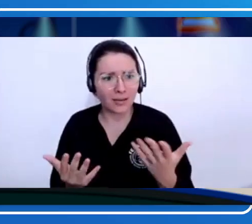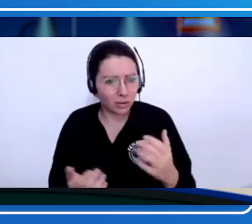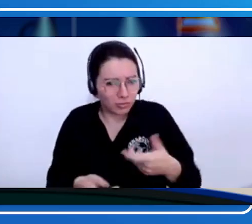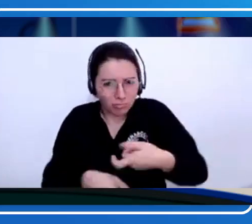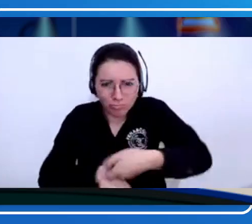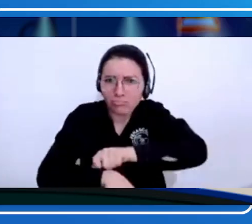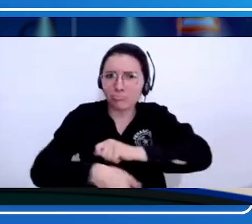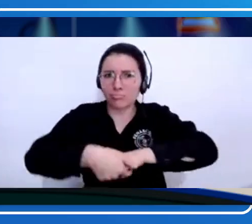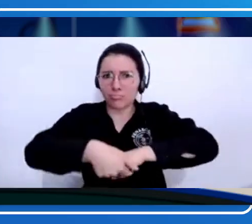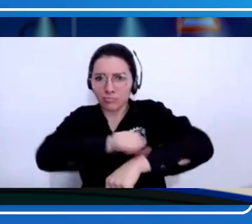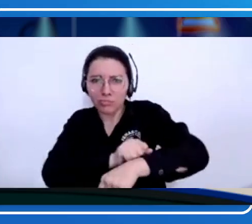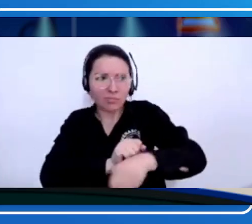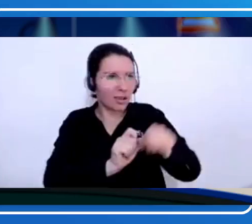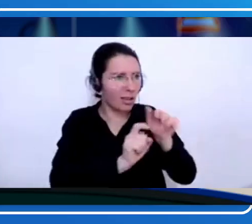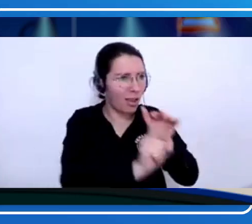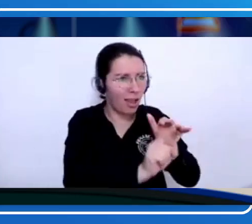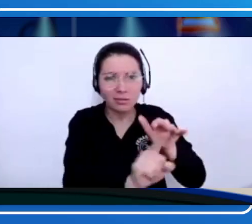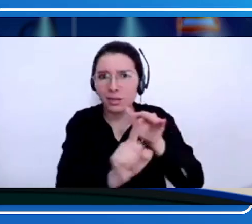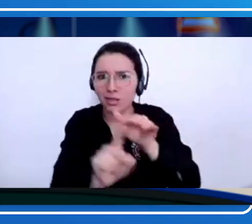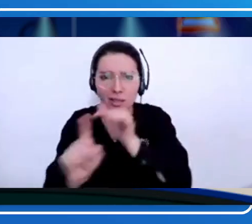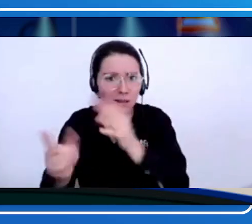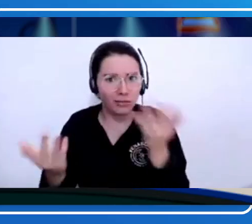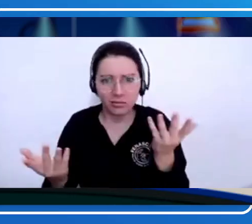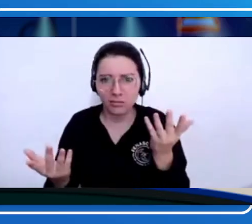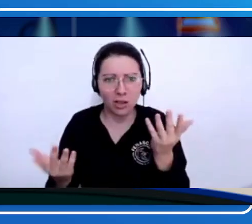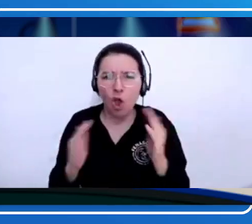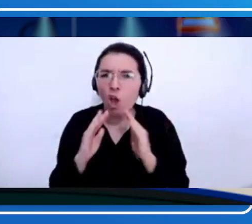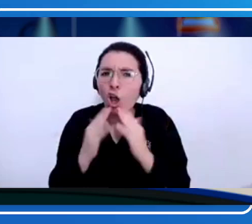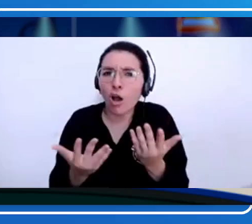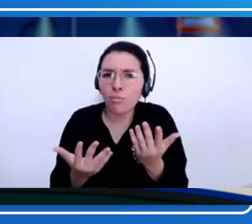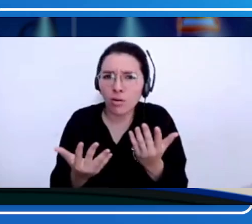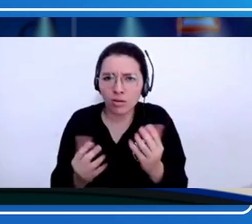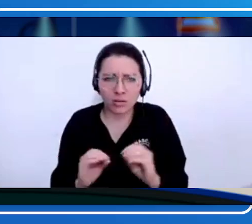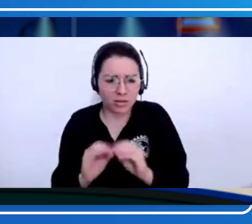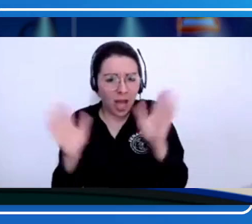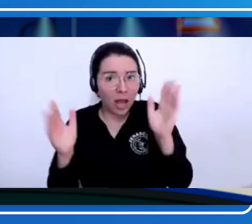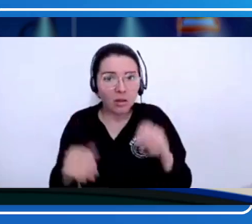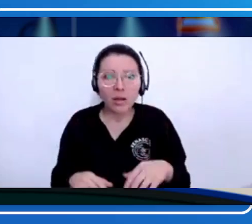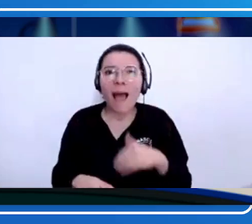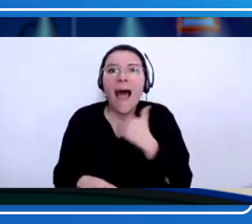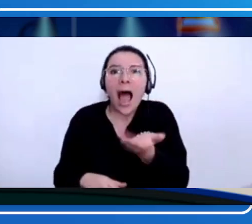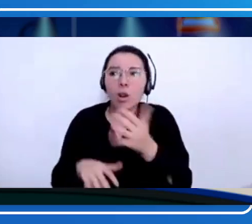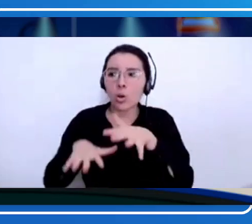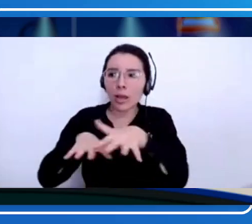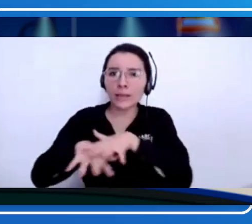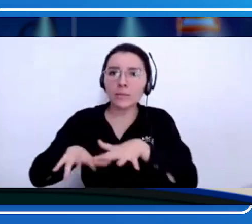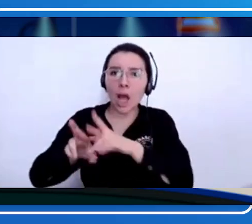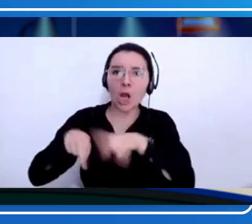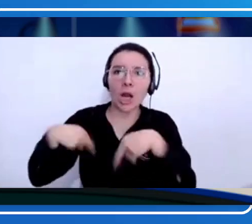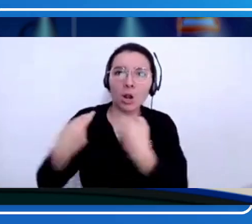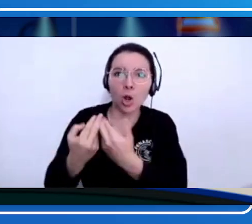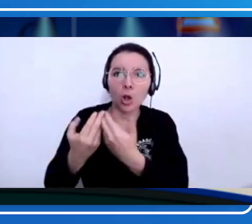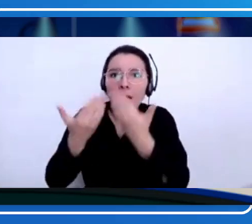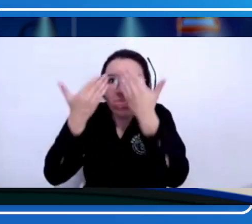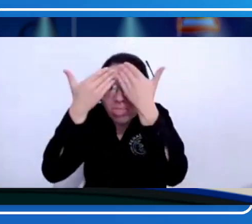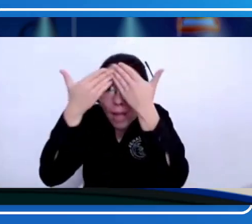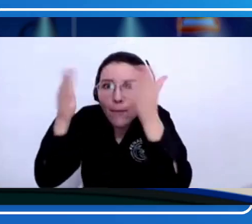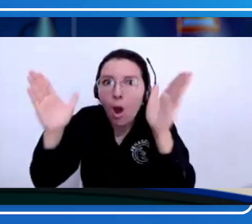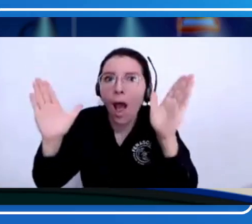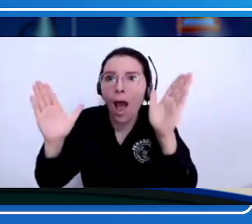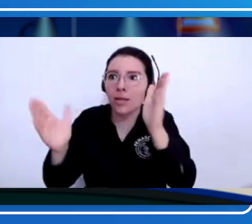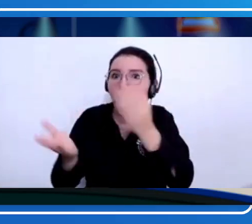manera incidente a través de los espacios democráticos que facilitan la norma.